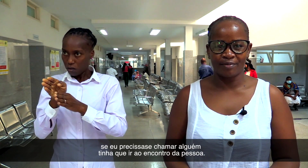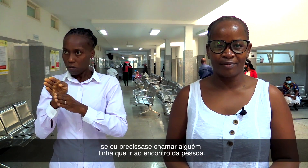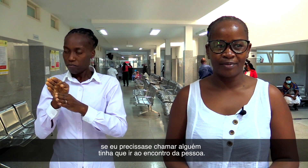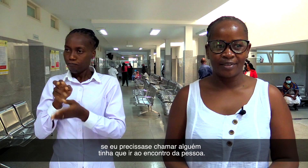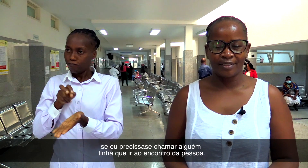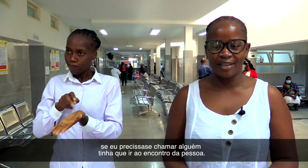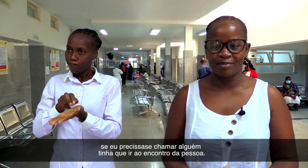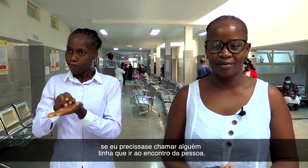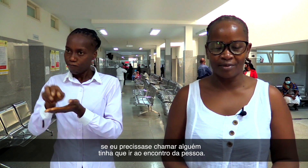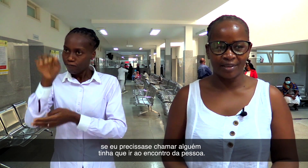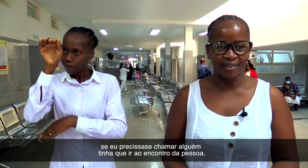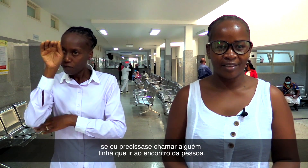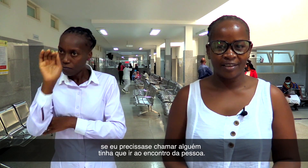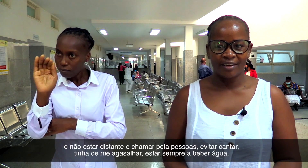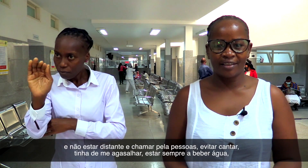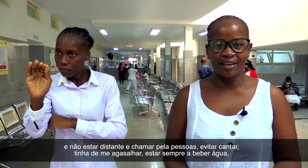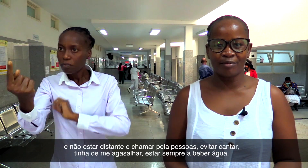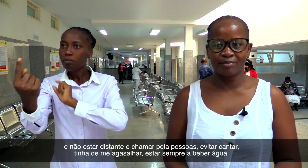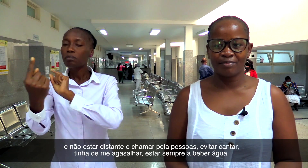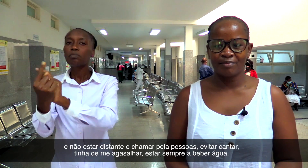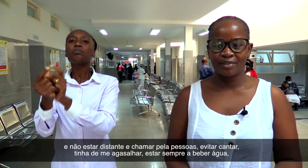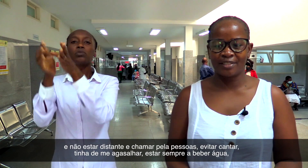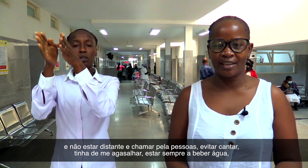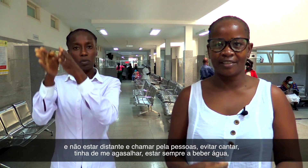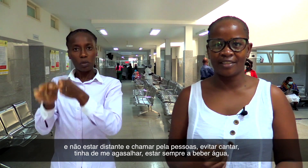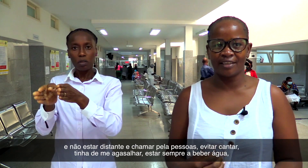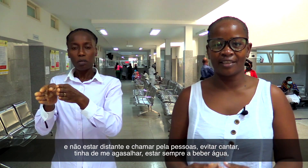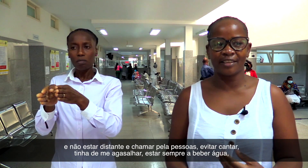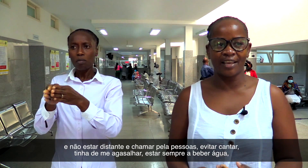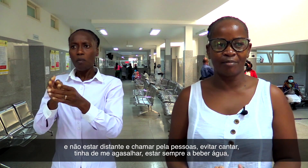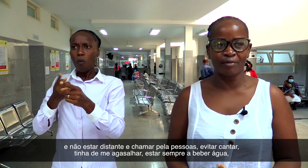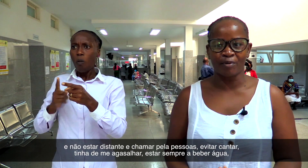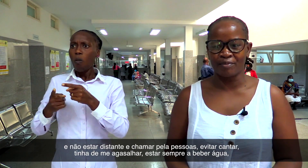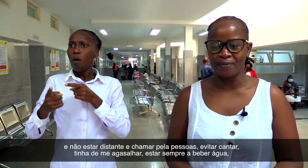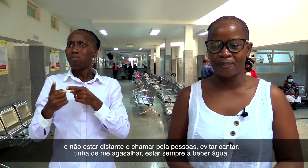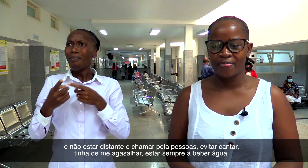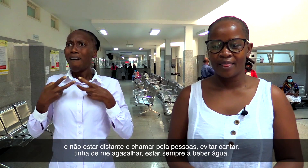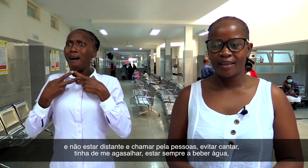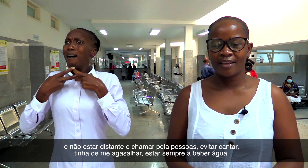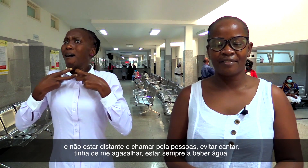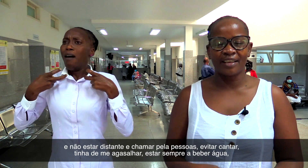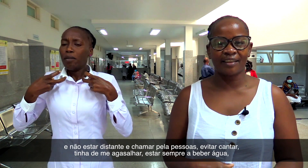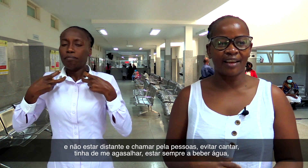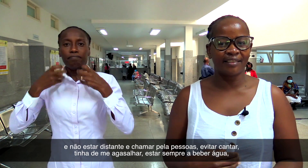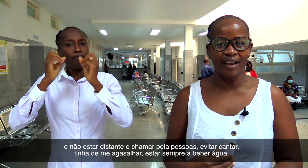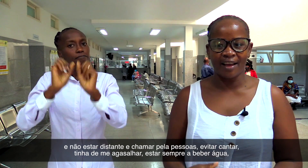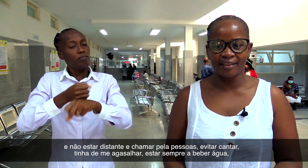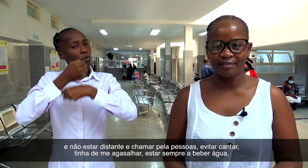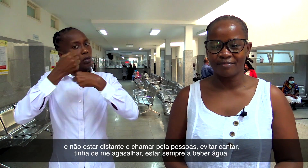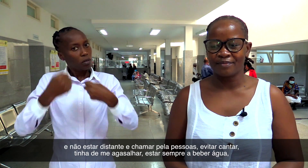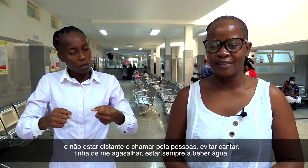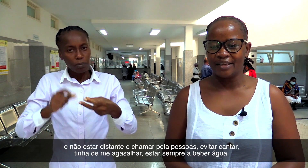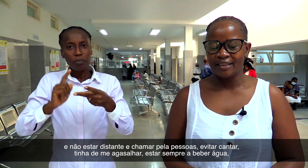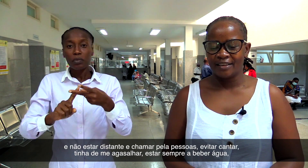encontro da pessoa e não estar distante e gritar pelo nome. Evitar cantar